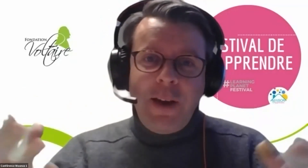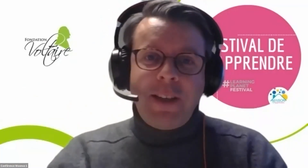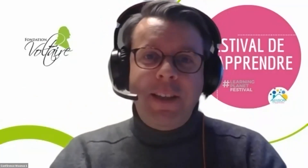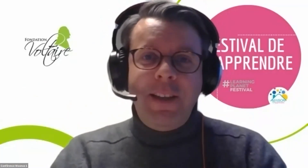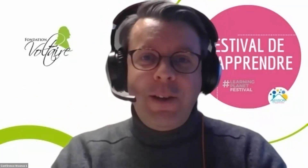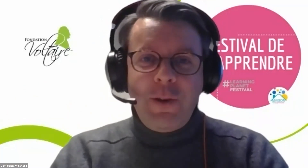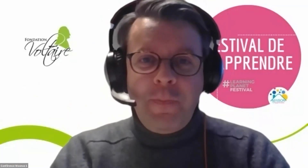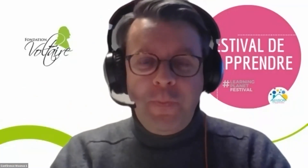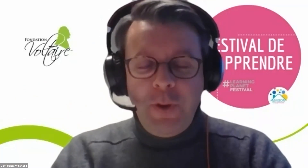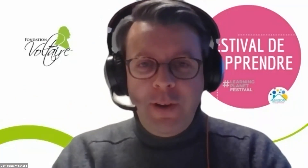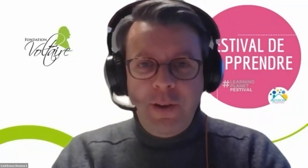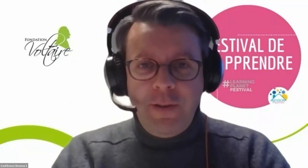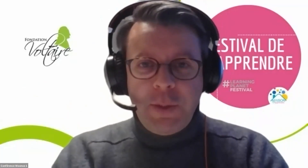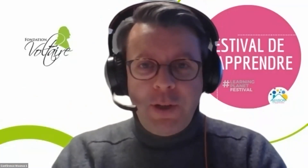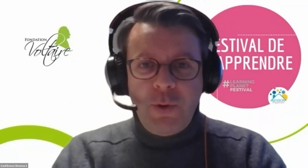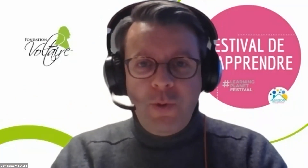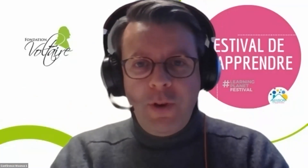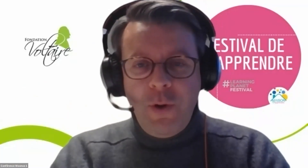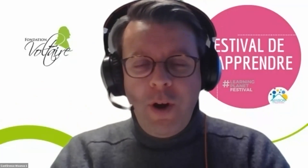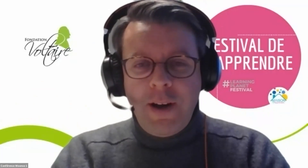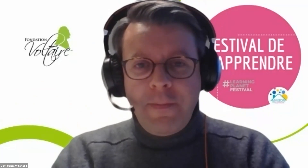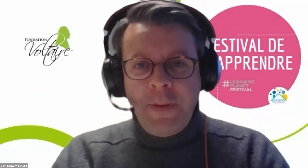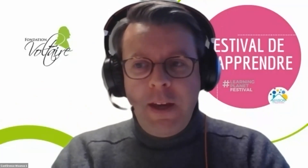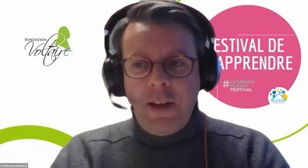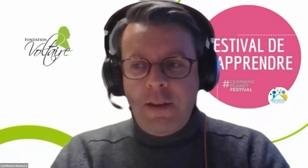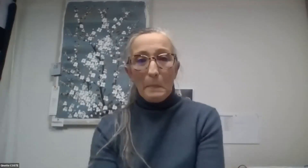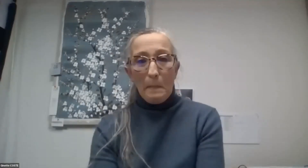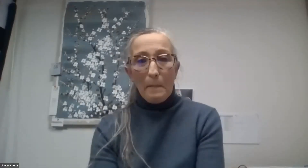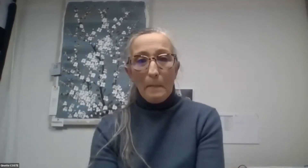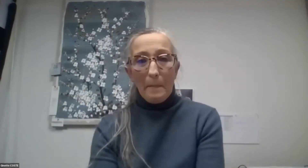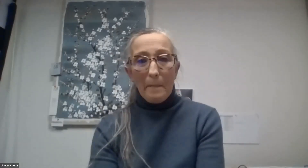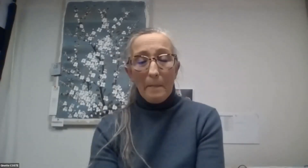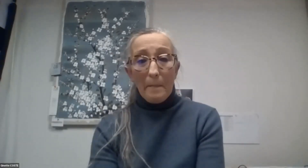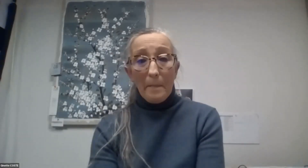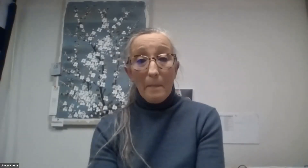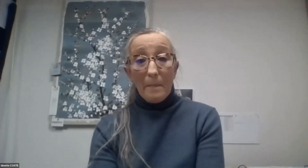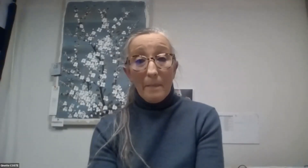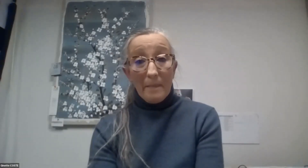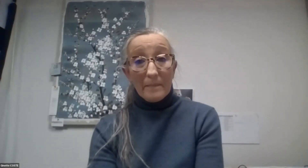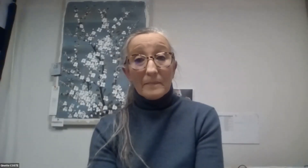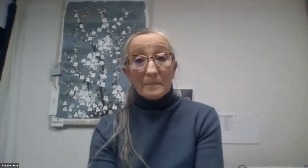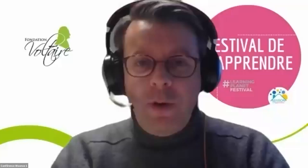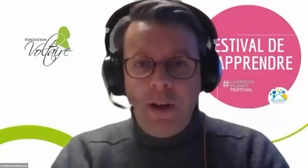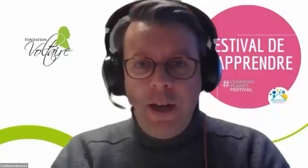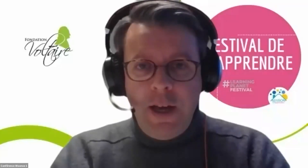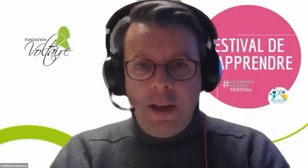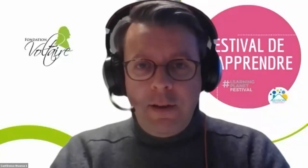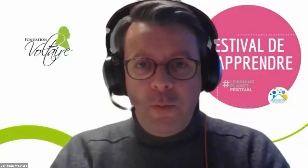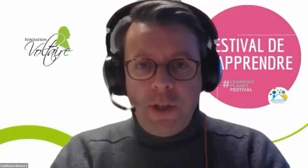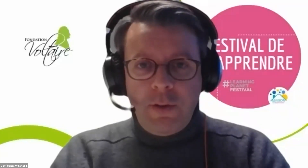plus extravertie dans l'expression orale, qui leur bénéficie aussi, je veux dire, dans l'expression